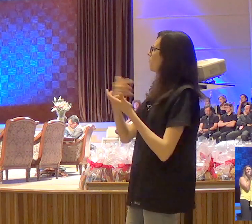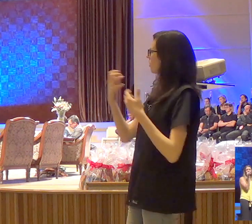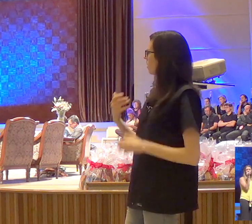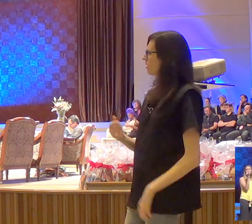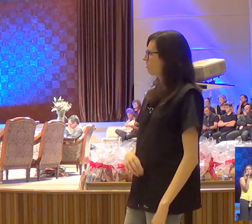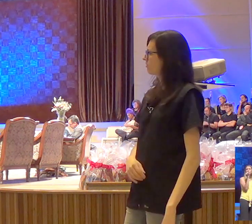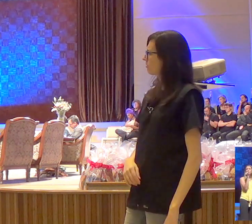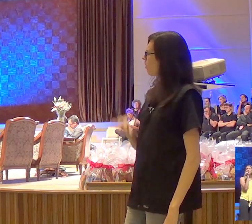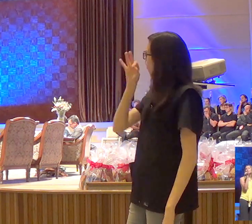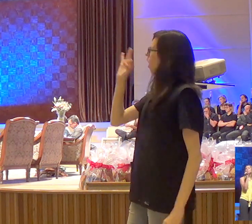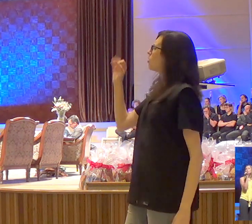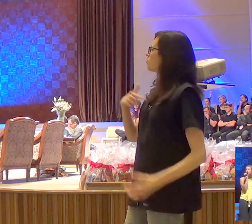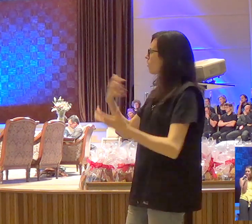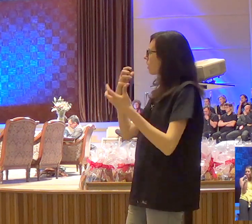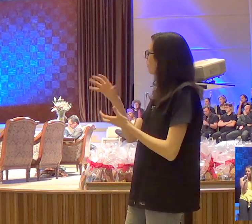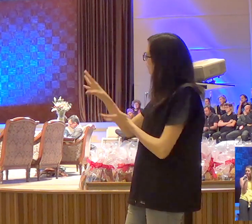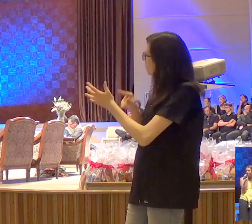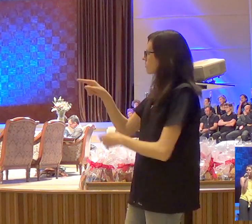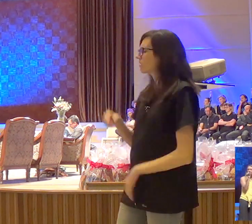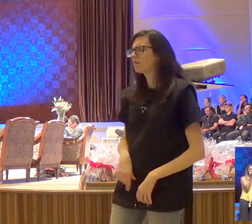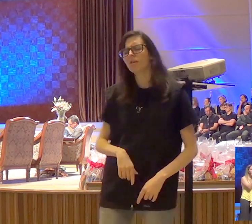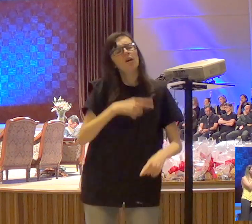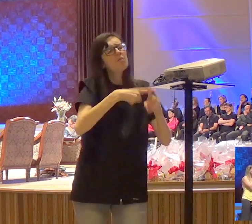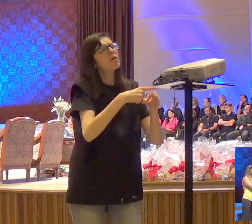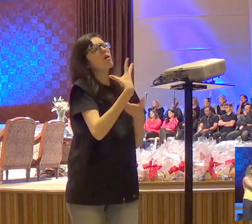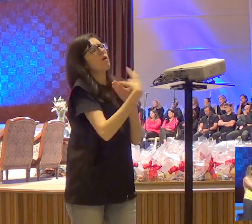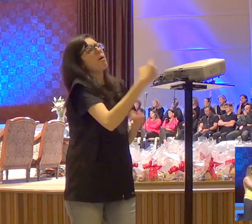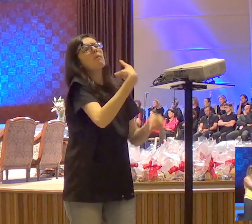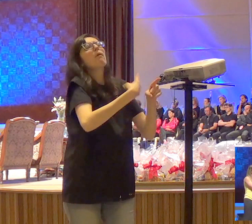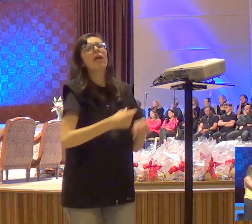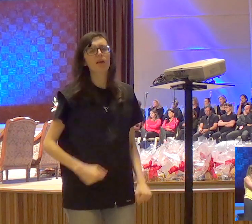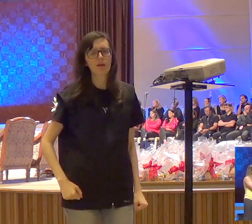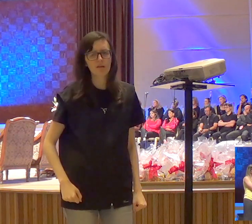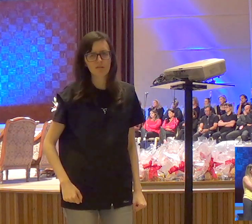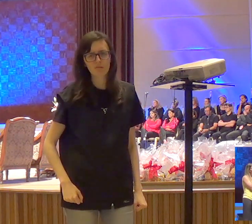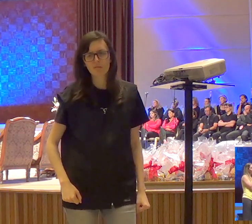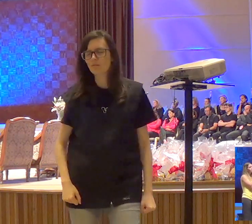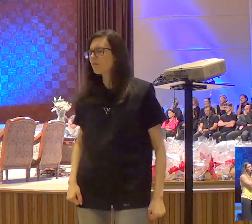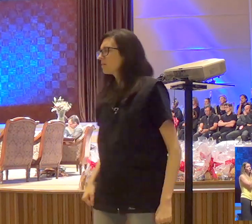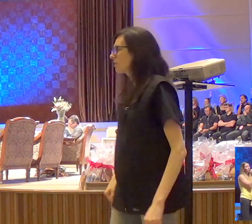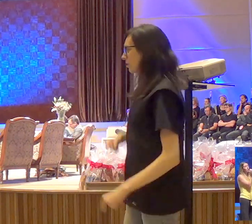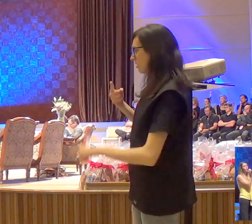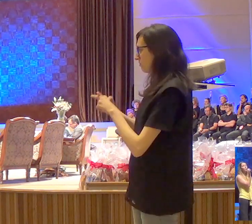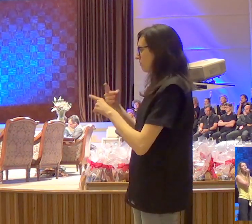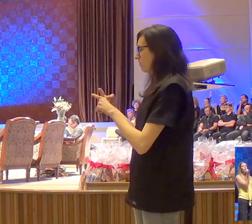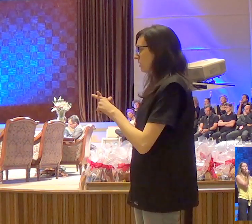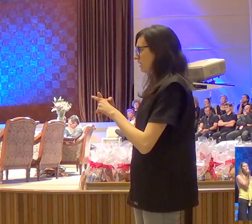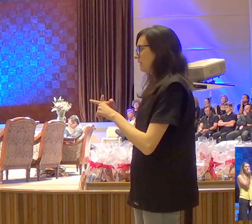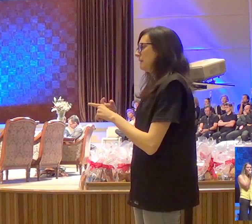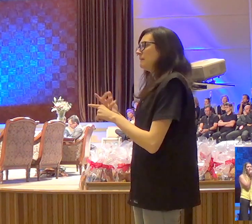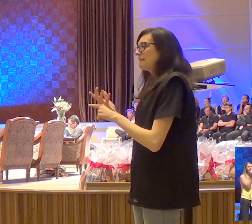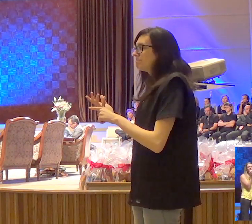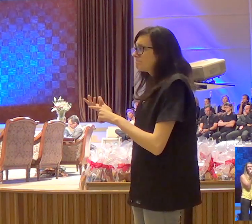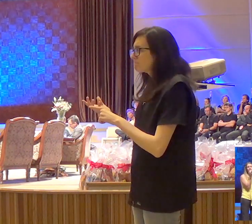Ótimo. Inspirado para fazer o quê? I would like to ask you, why do you come to church? Eu gostaria de perguntar para você,